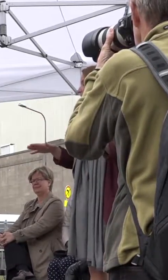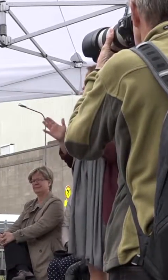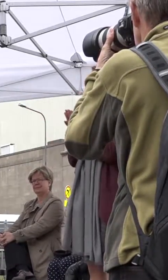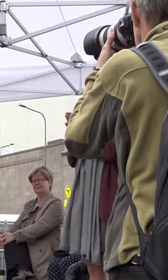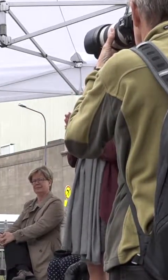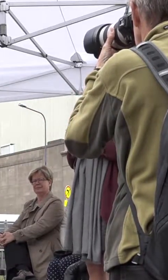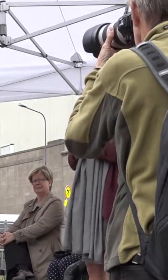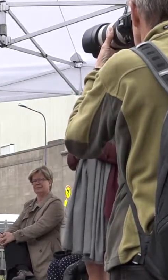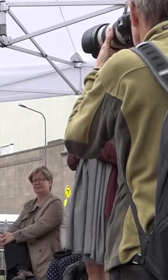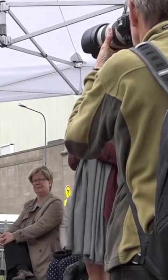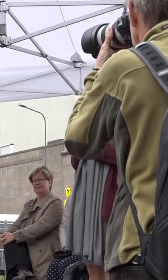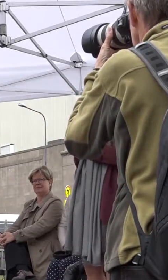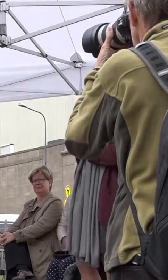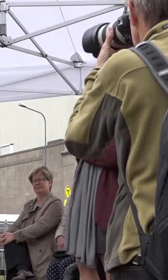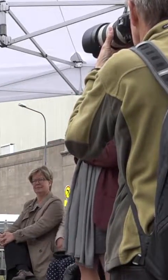Och